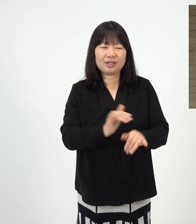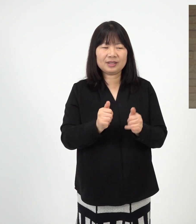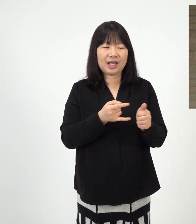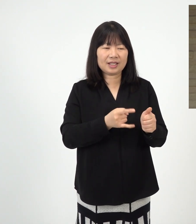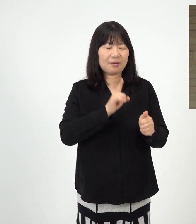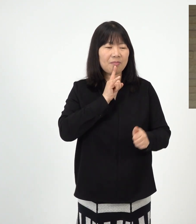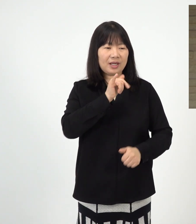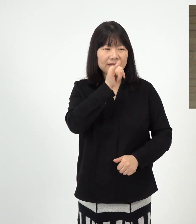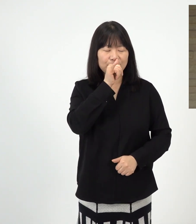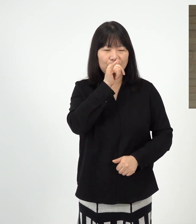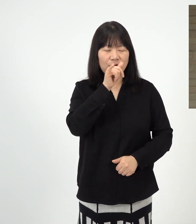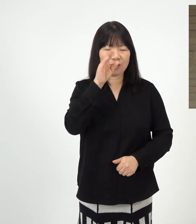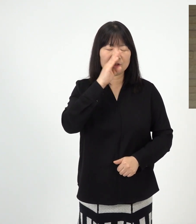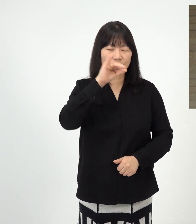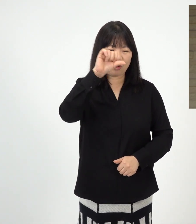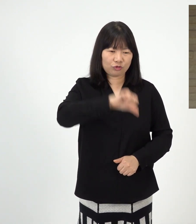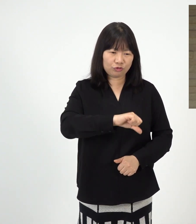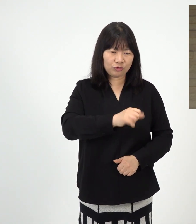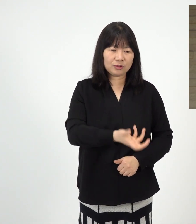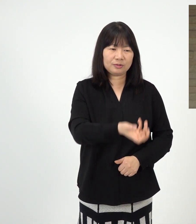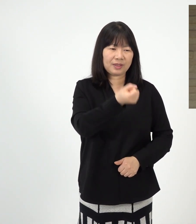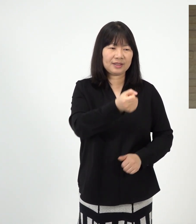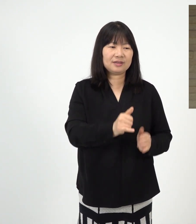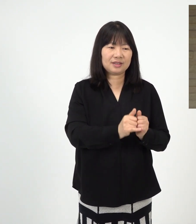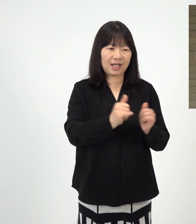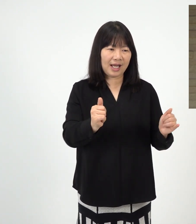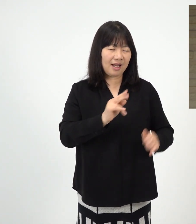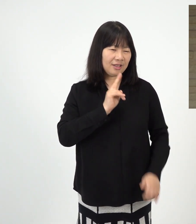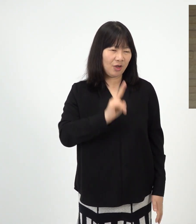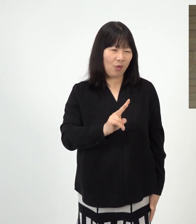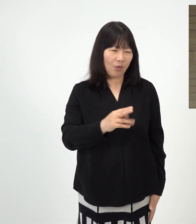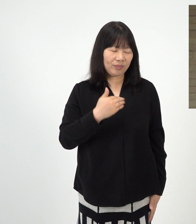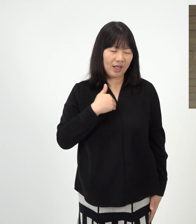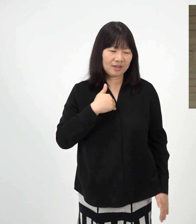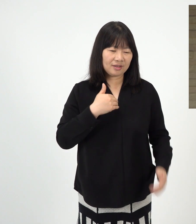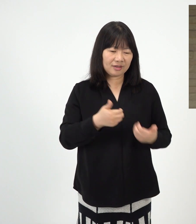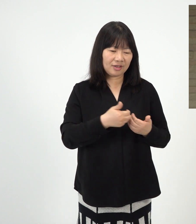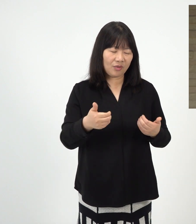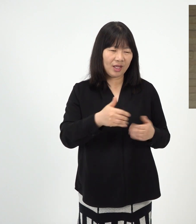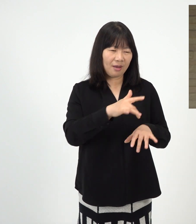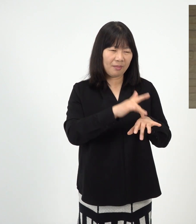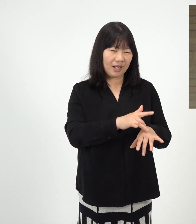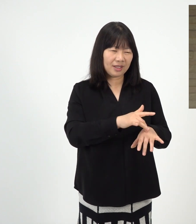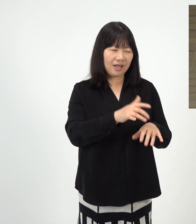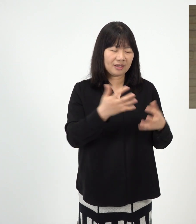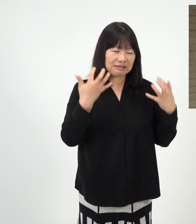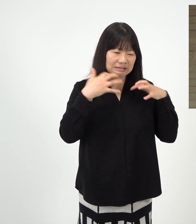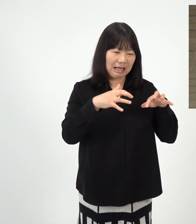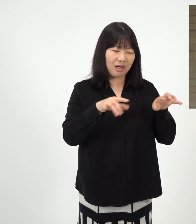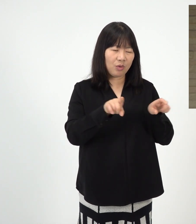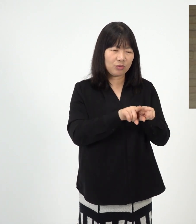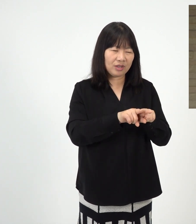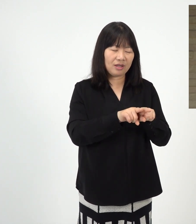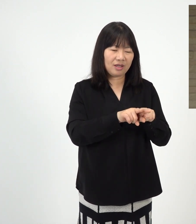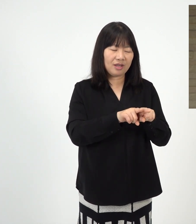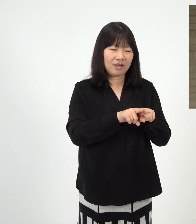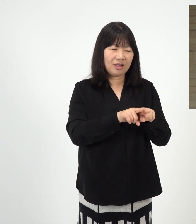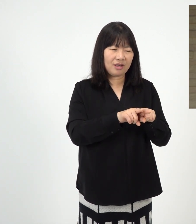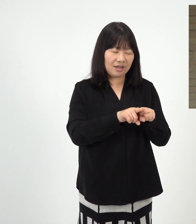자들에게 이르시되 저주를 받은 자들아, 나를 떠나 마귀와 그 사자들을 위하여